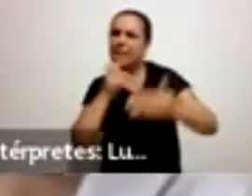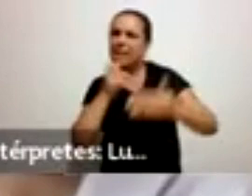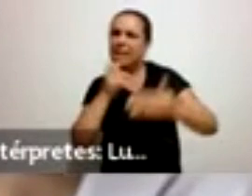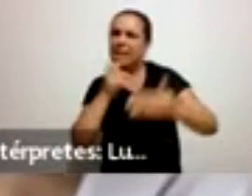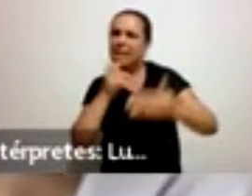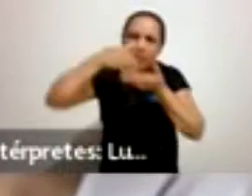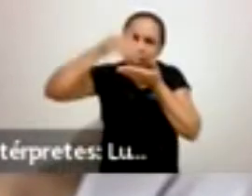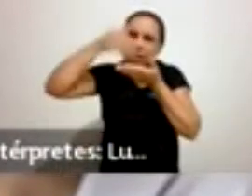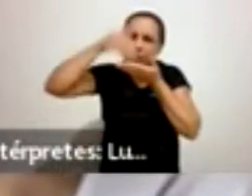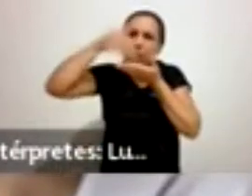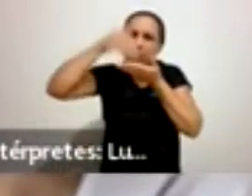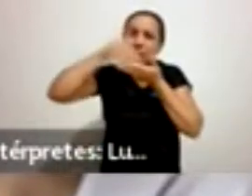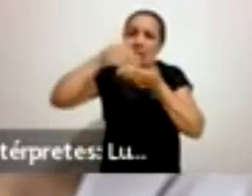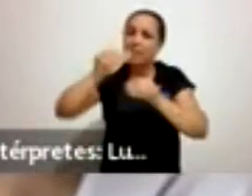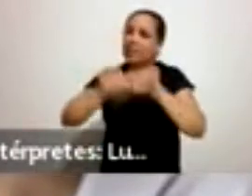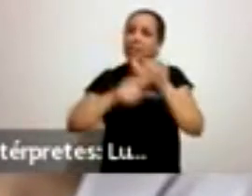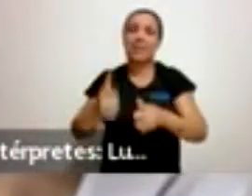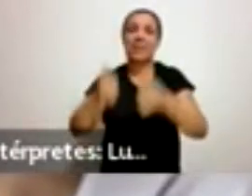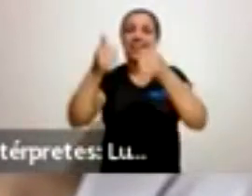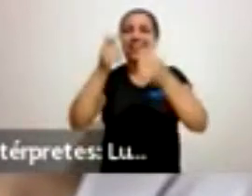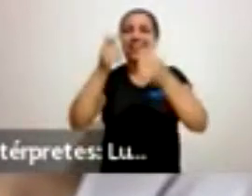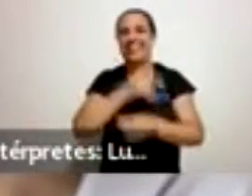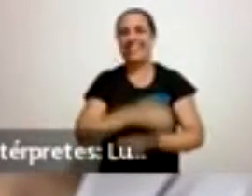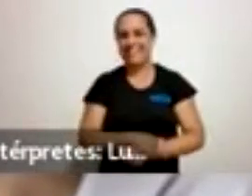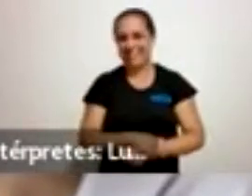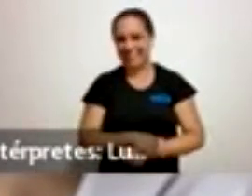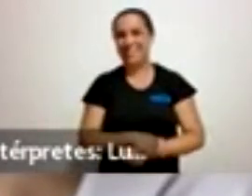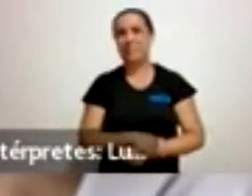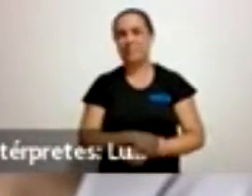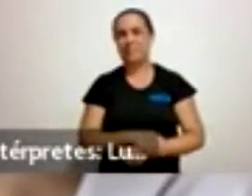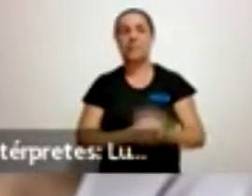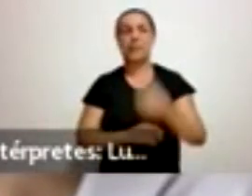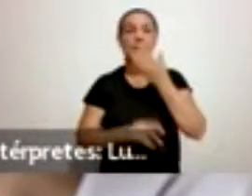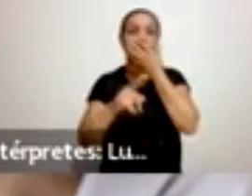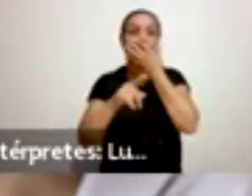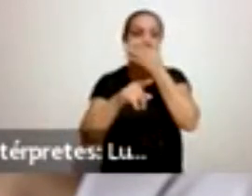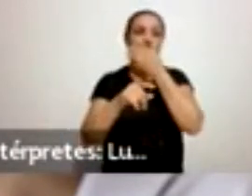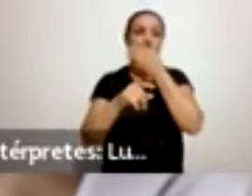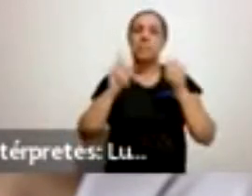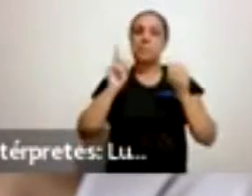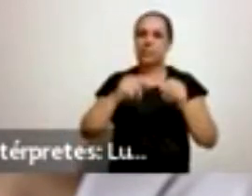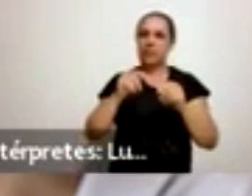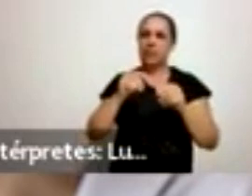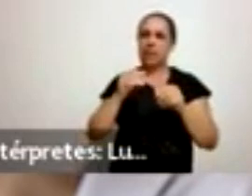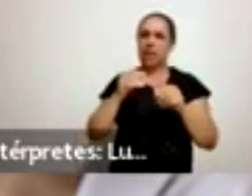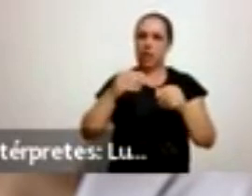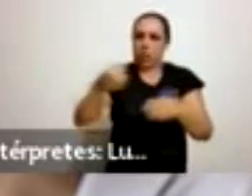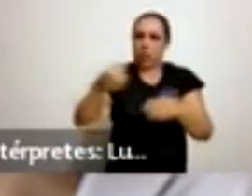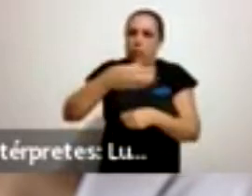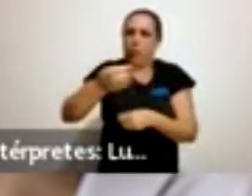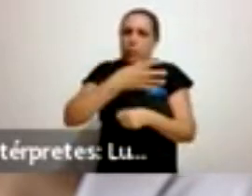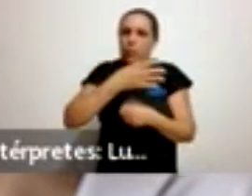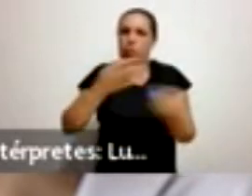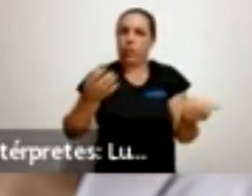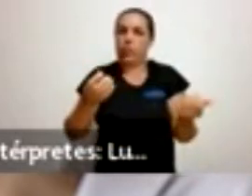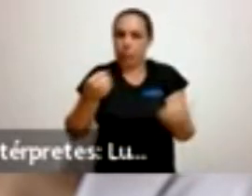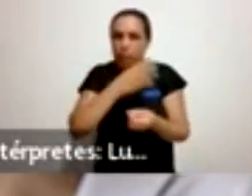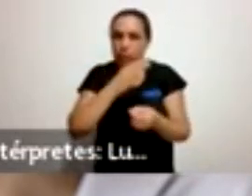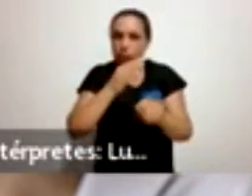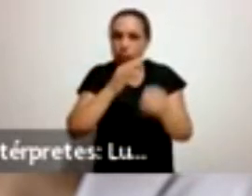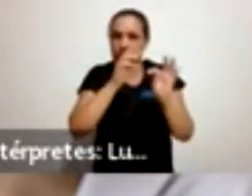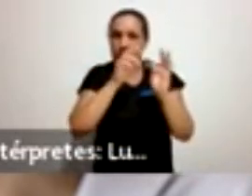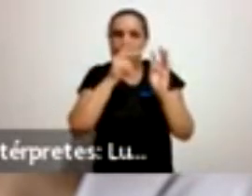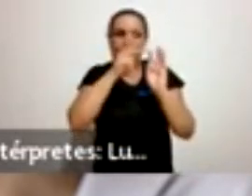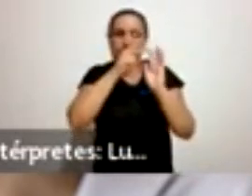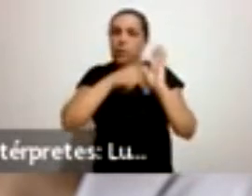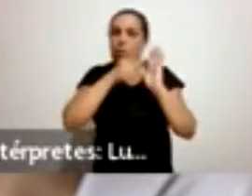a gente consegue ver muitos resultados. Isso de uma hora para outra, não. Tem estudo científico como a Unesp, a APTA,